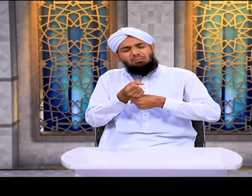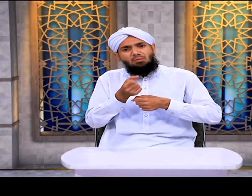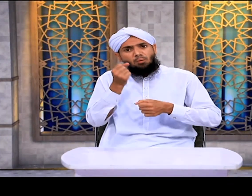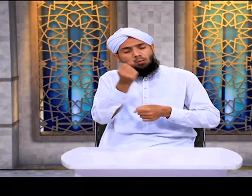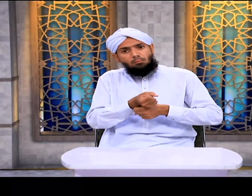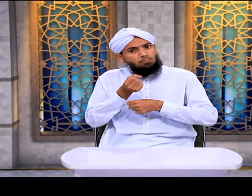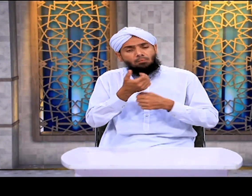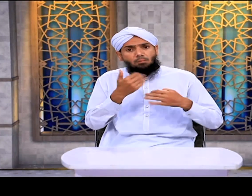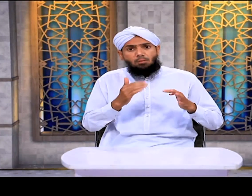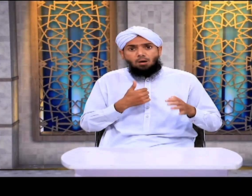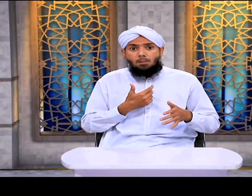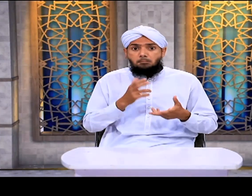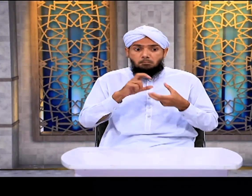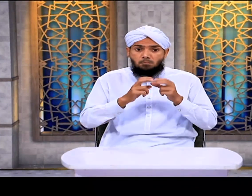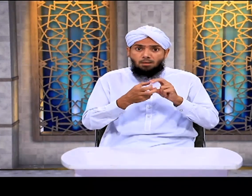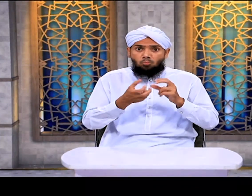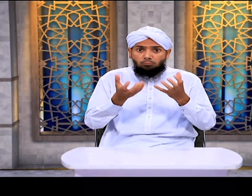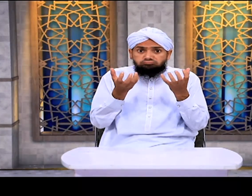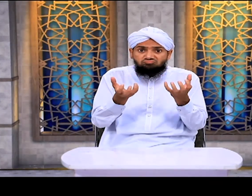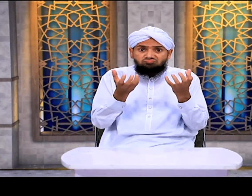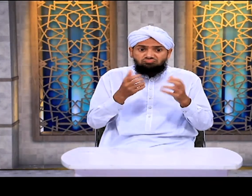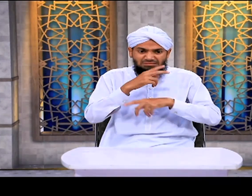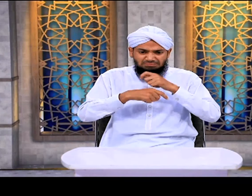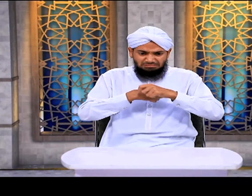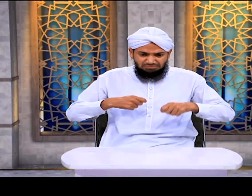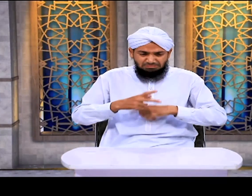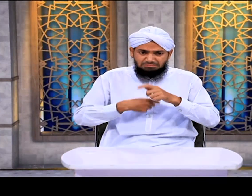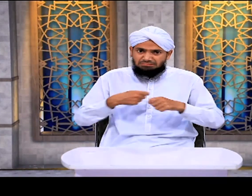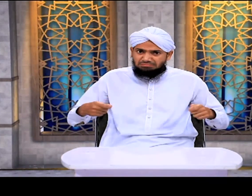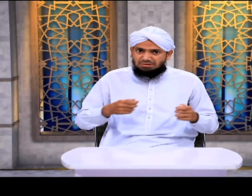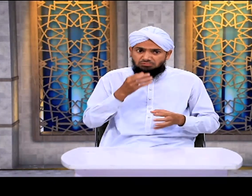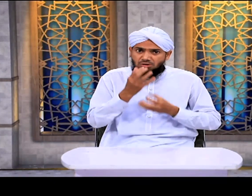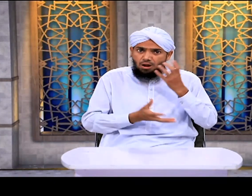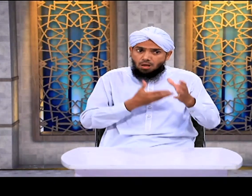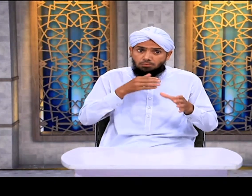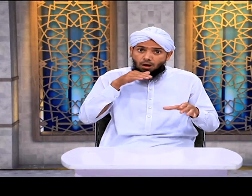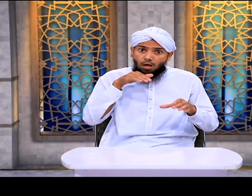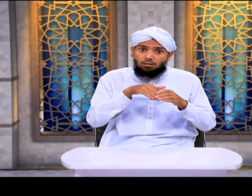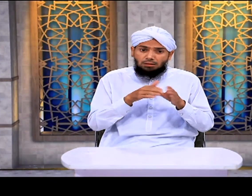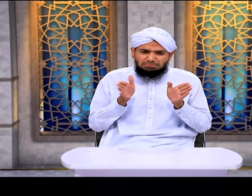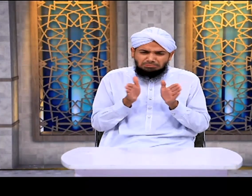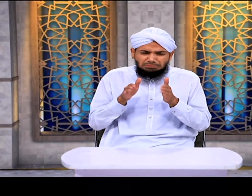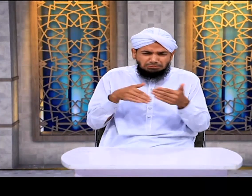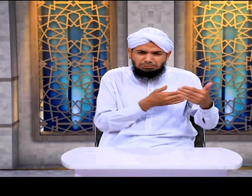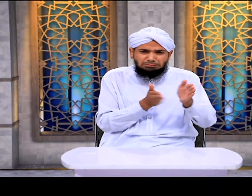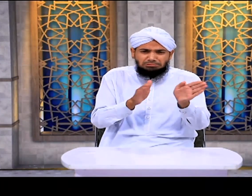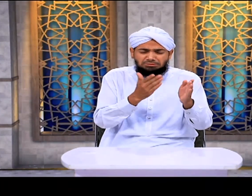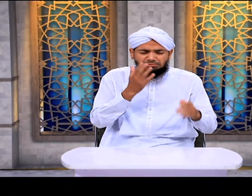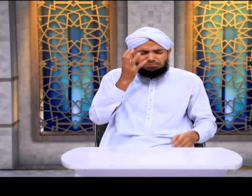جہنمیوں کو بھاری بیڑیاں پہنائی جائیں گی، جہنمی جہنم کی تنگ وادیوں میں چیخیں گے اور اس کے